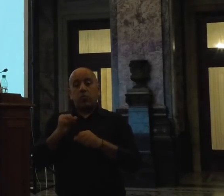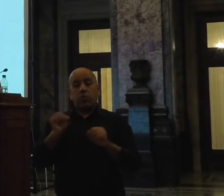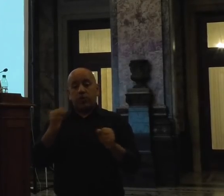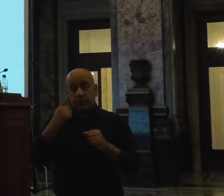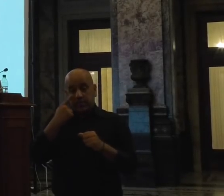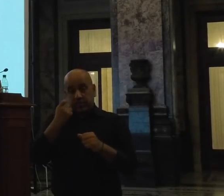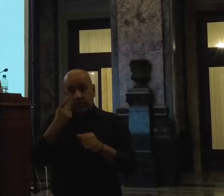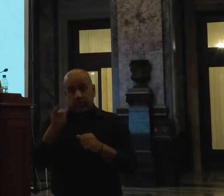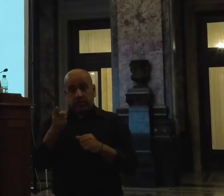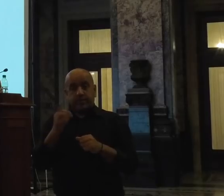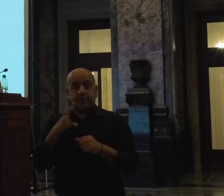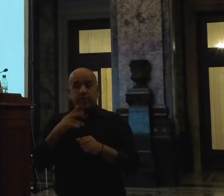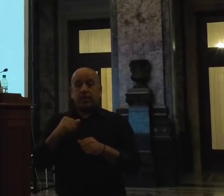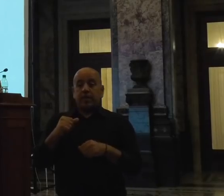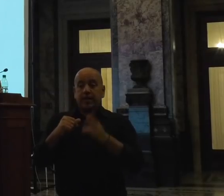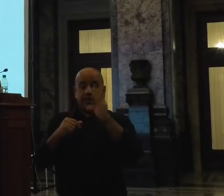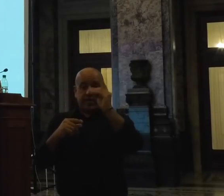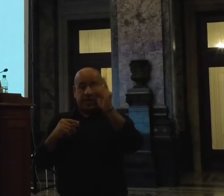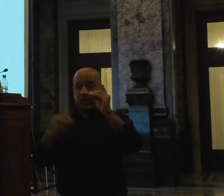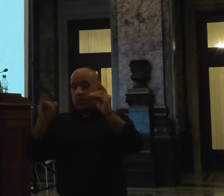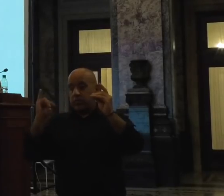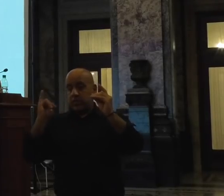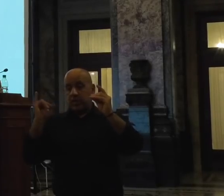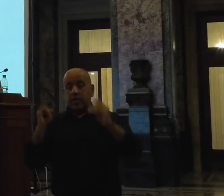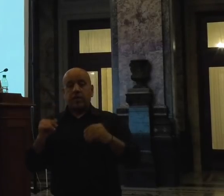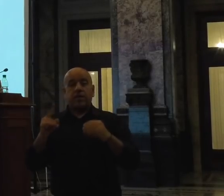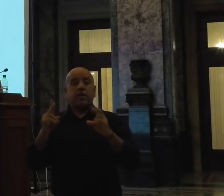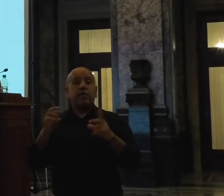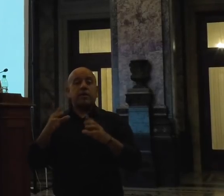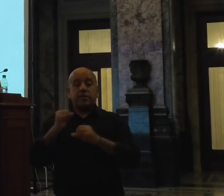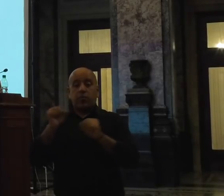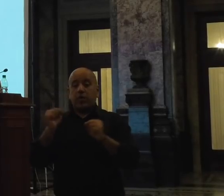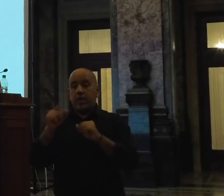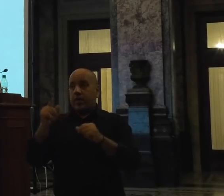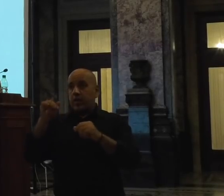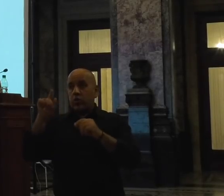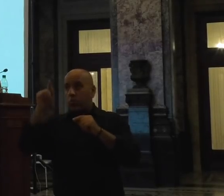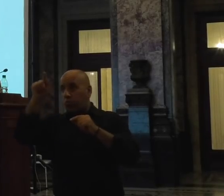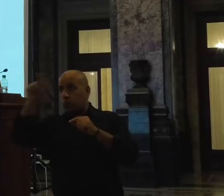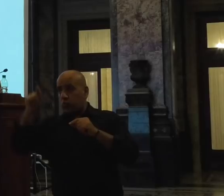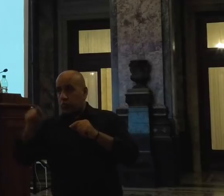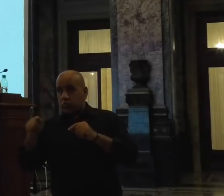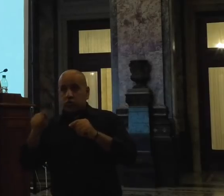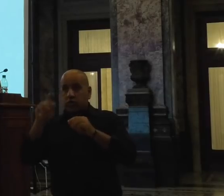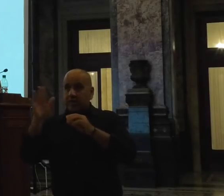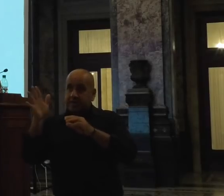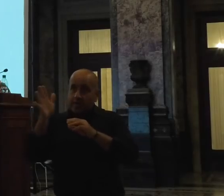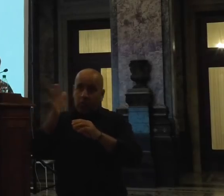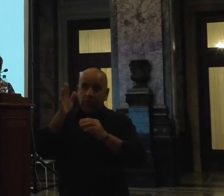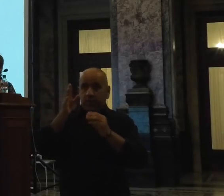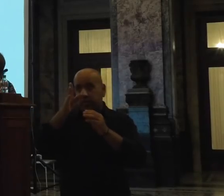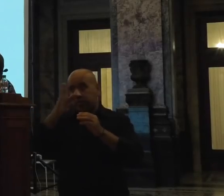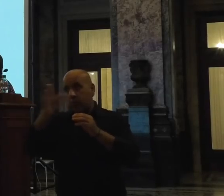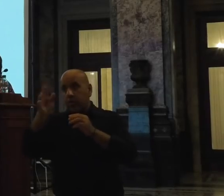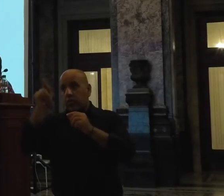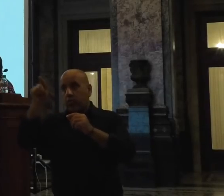lugar de una clave que indica derecha o izquierda, indica que la probabilidad de que se muevan a la derecha o a la izquierda es la misma. Todo lo hacen